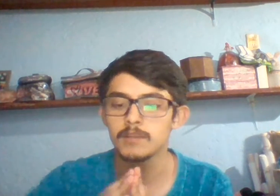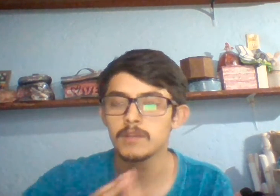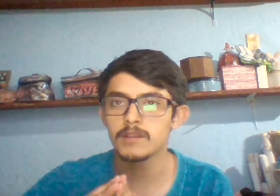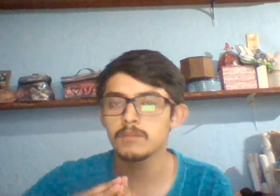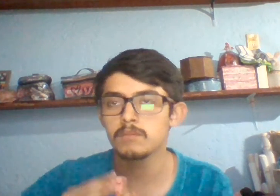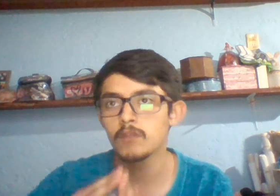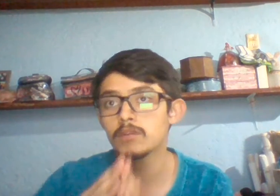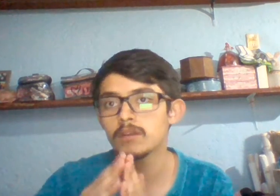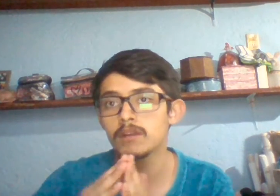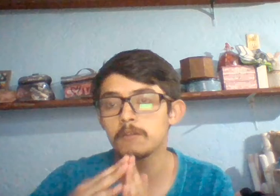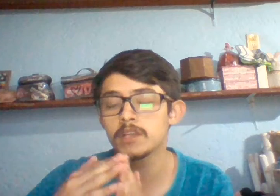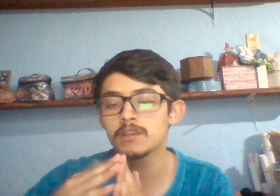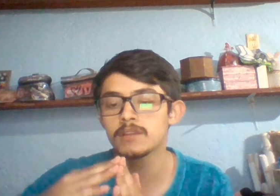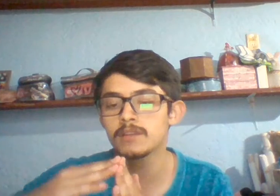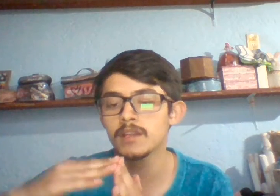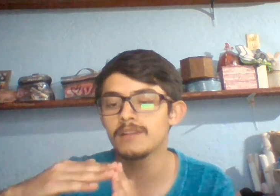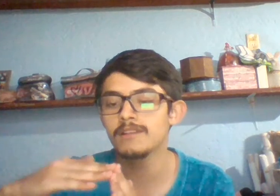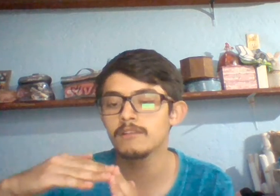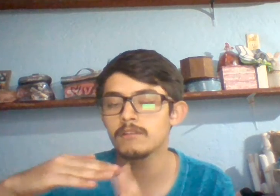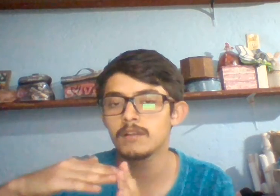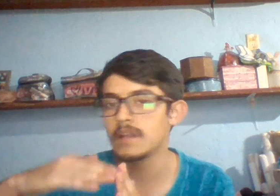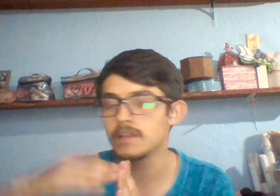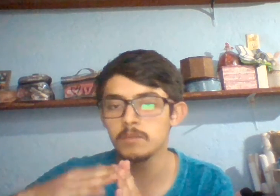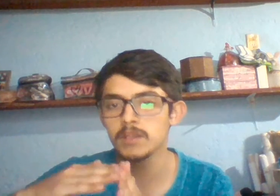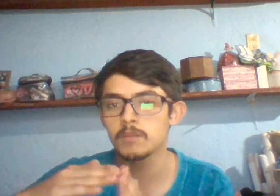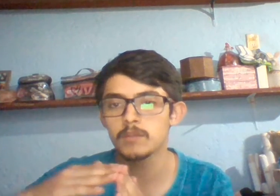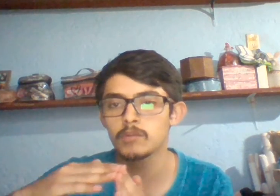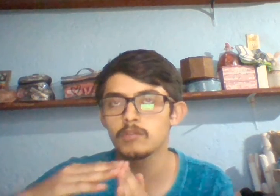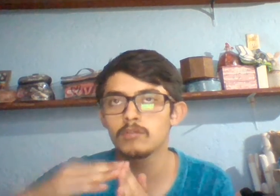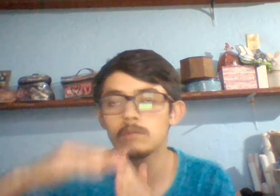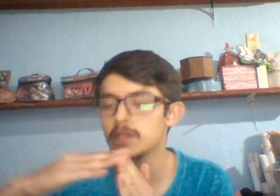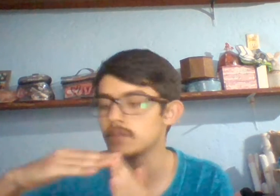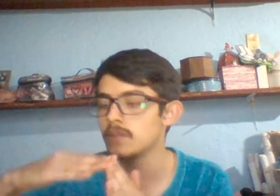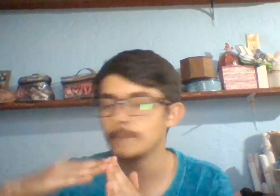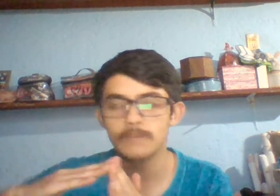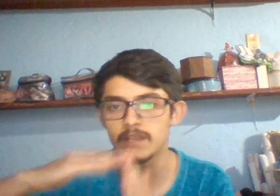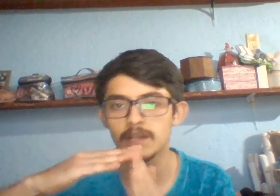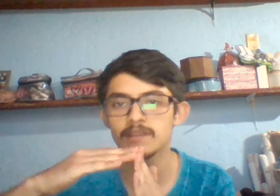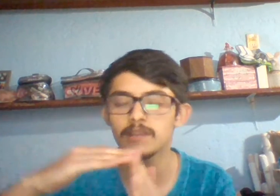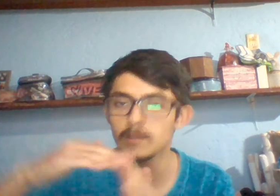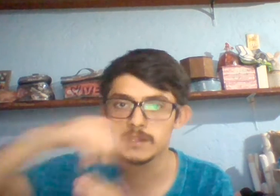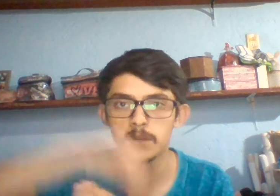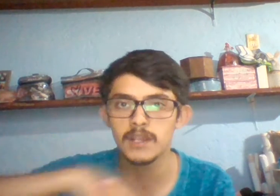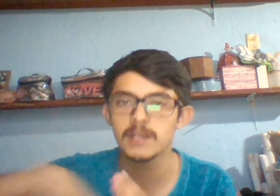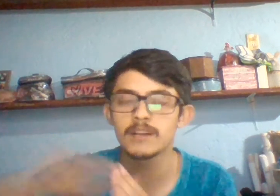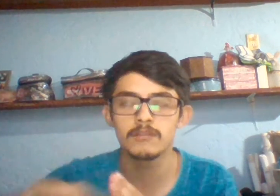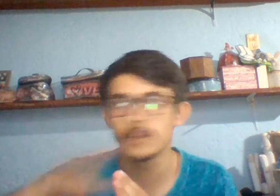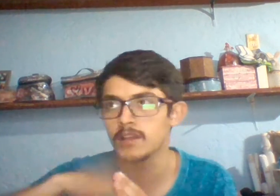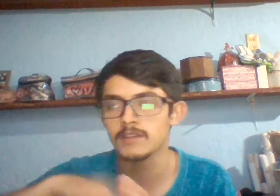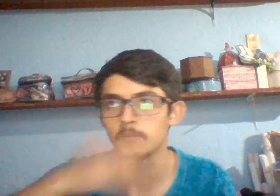más, bueno, mientras tenga al límite, por ejemplo, son 1 metro y tengas ese límite, va a girar sin